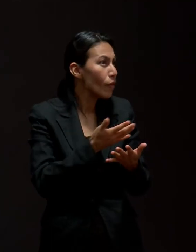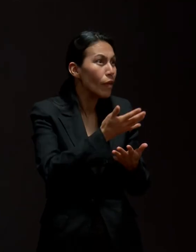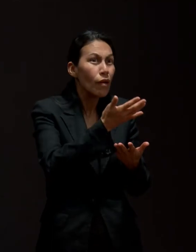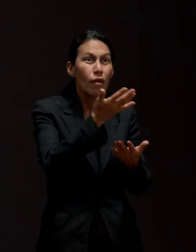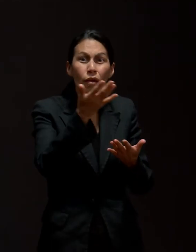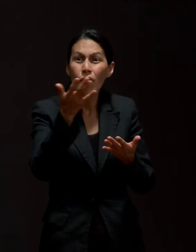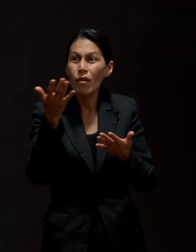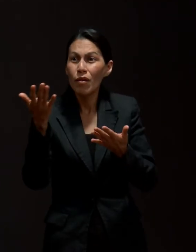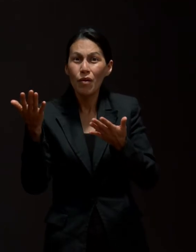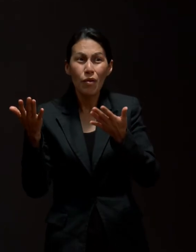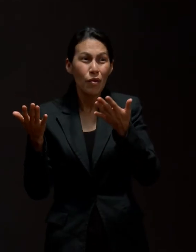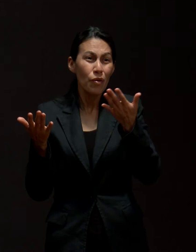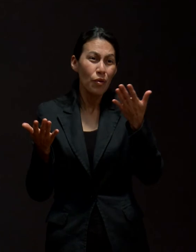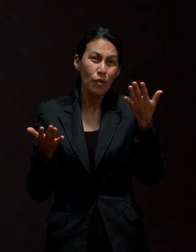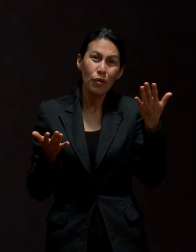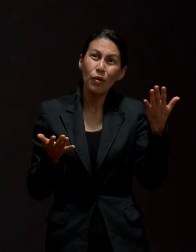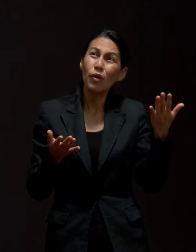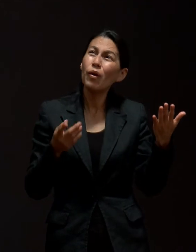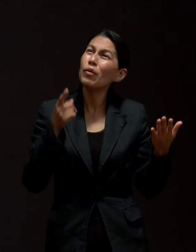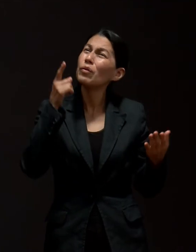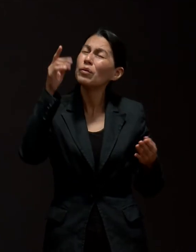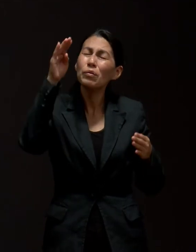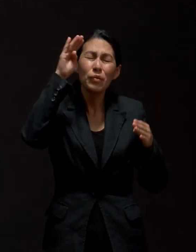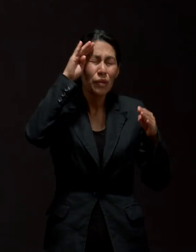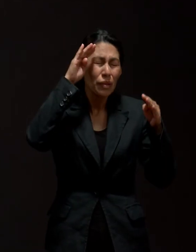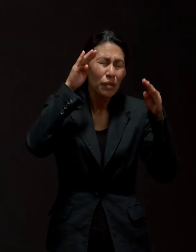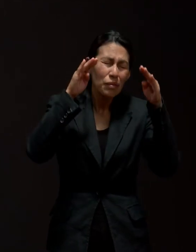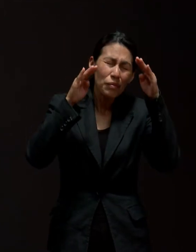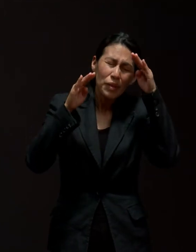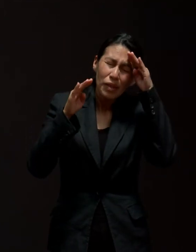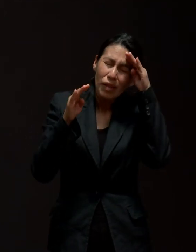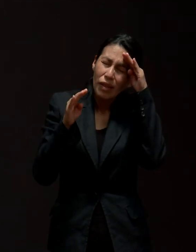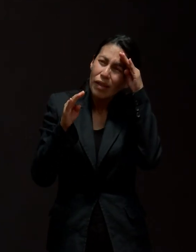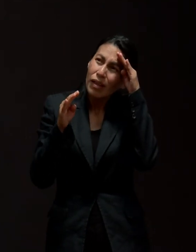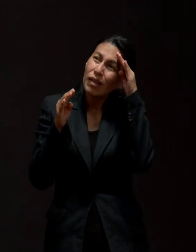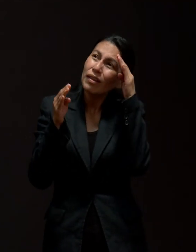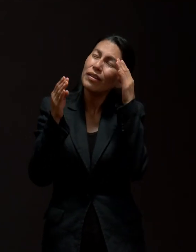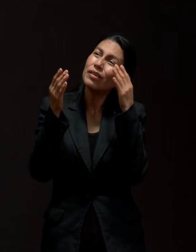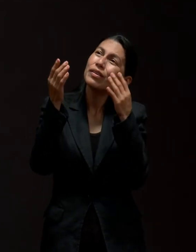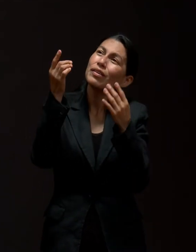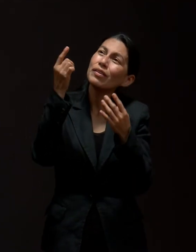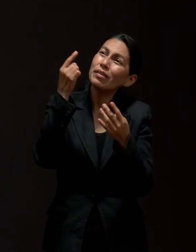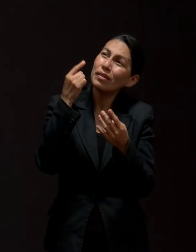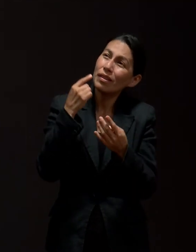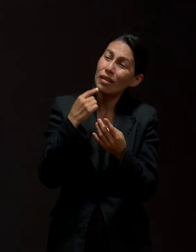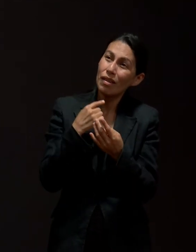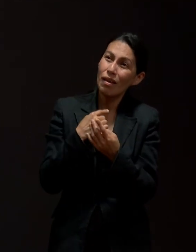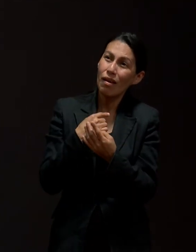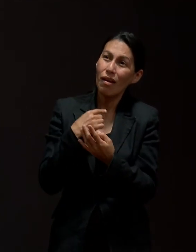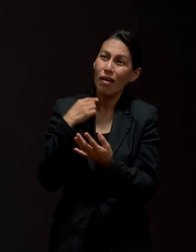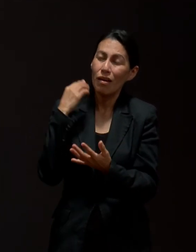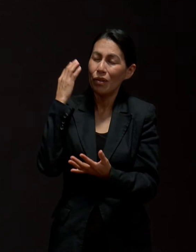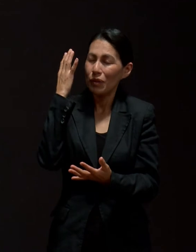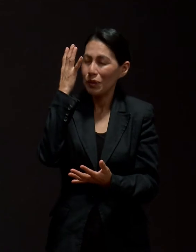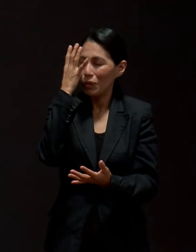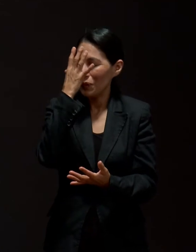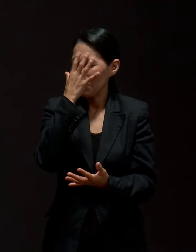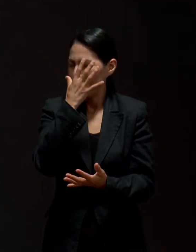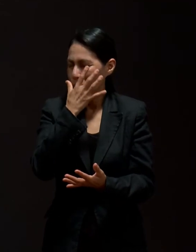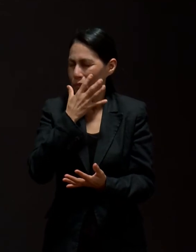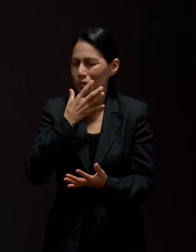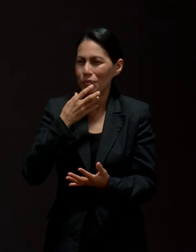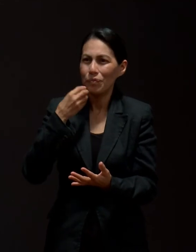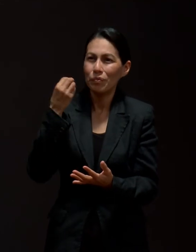son pensamientos que hay en ti,